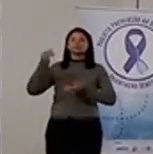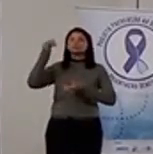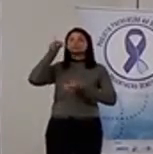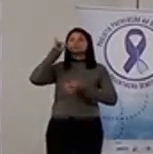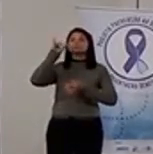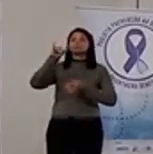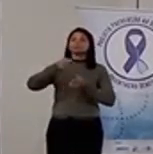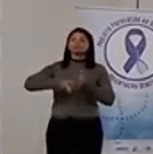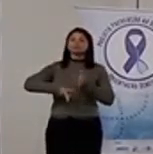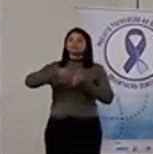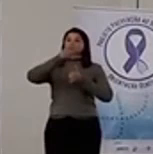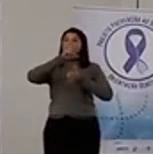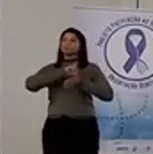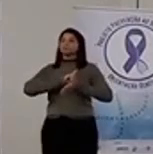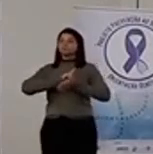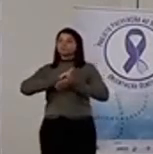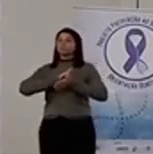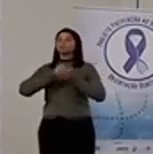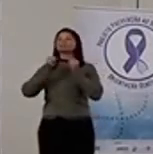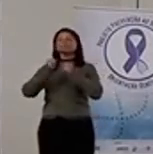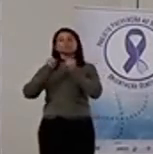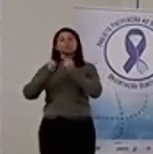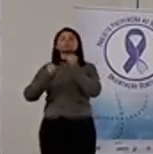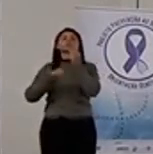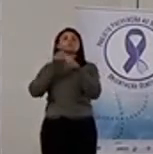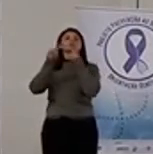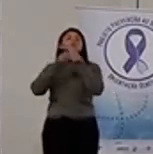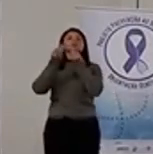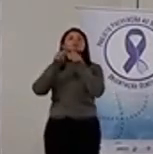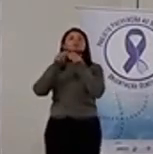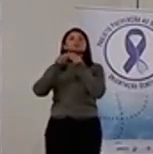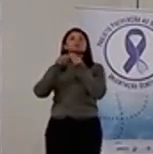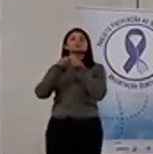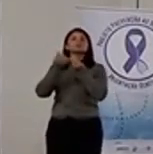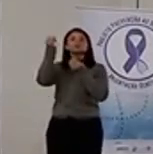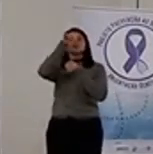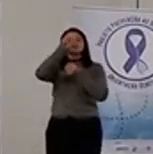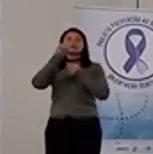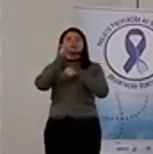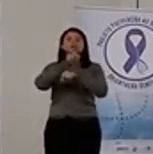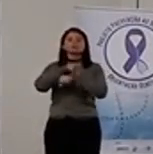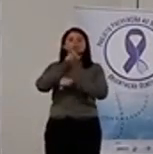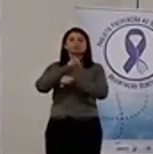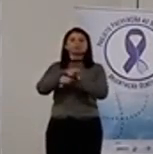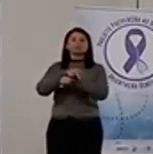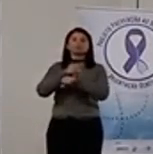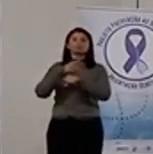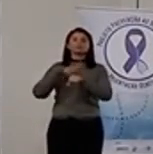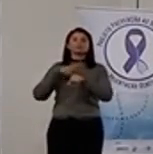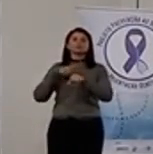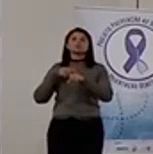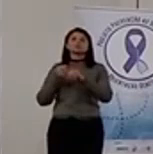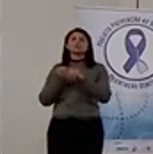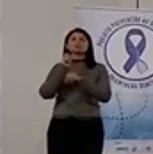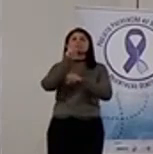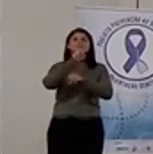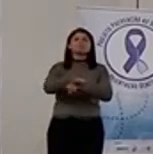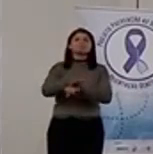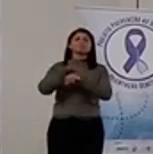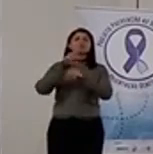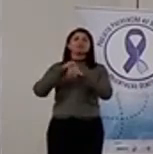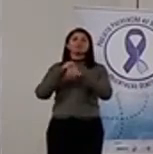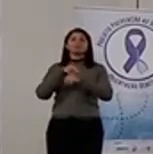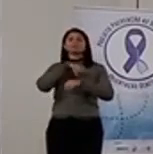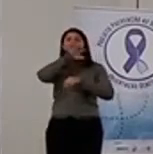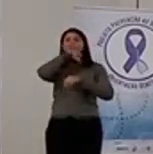Preveníveis, né? Você pode prevenir como? Evitando problemas de infecção congênita, toxoplasmose,